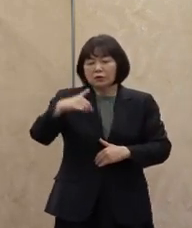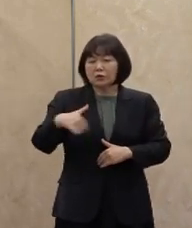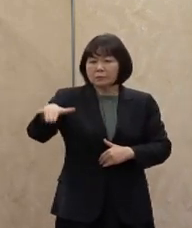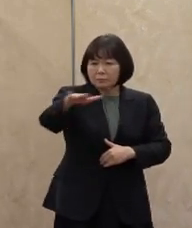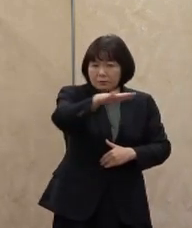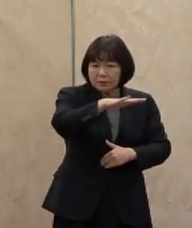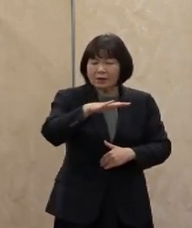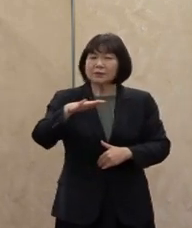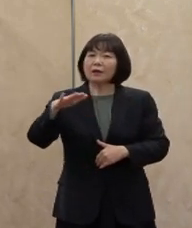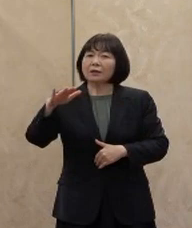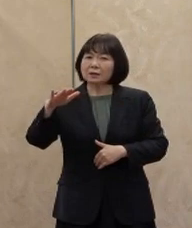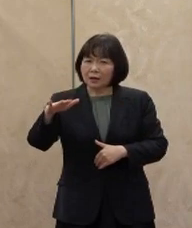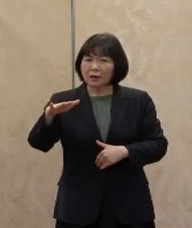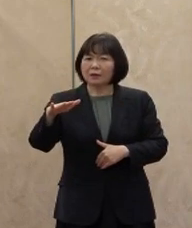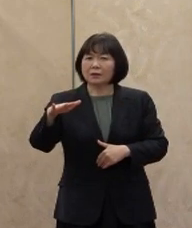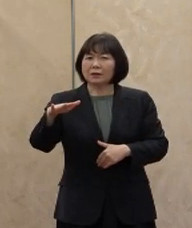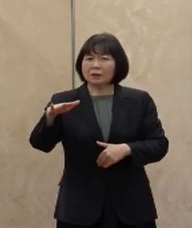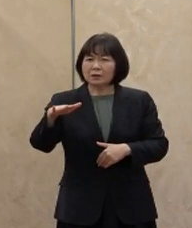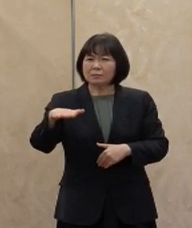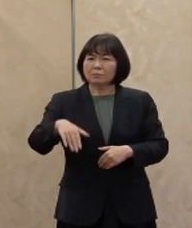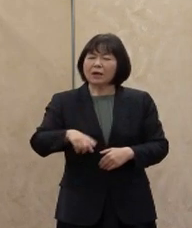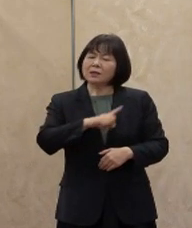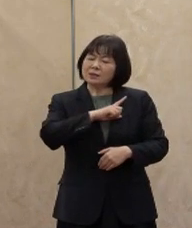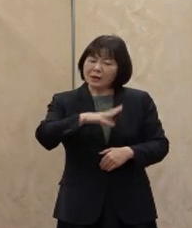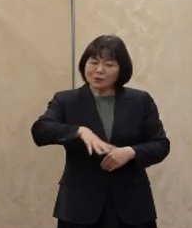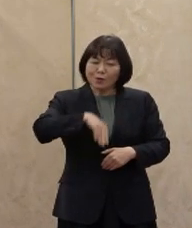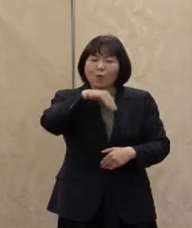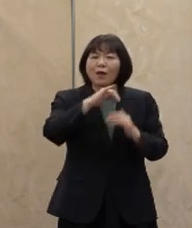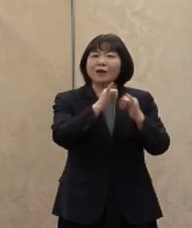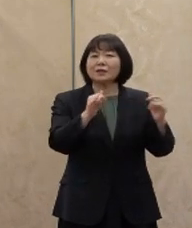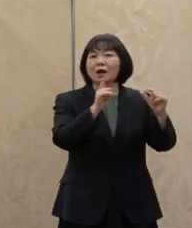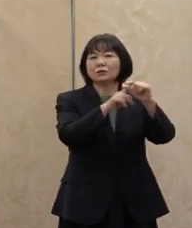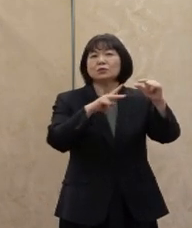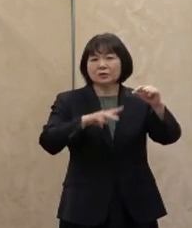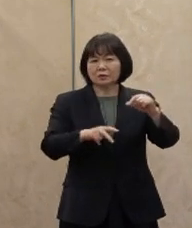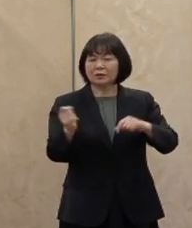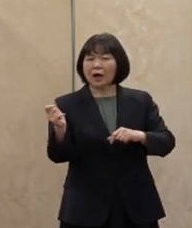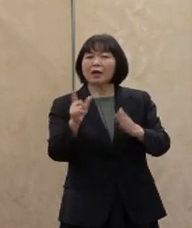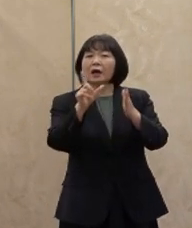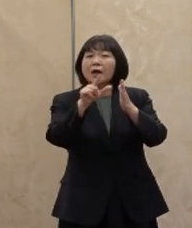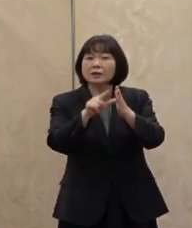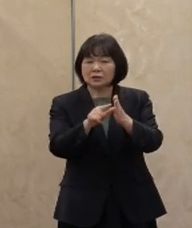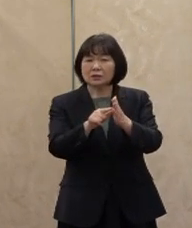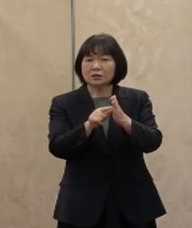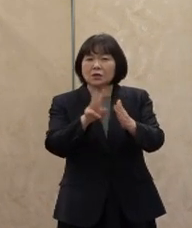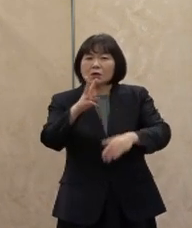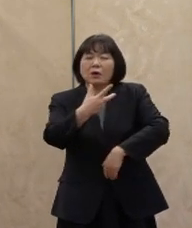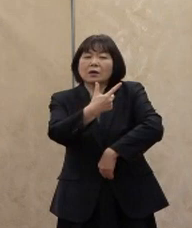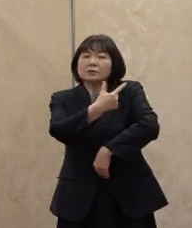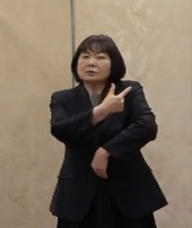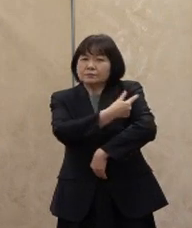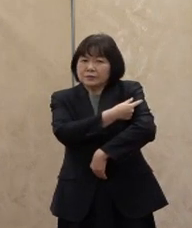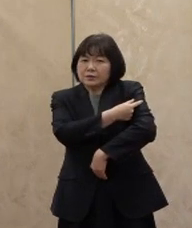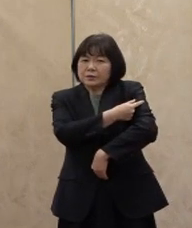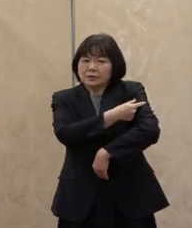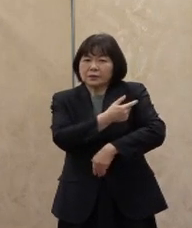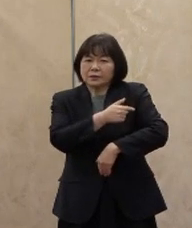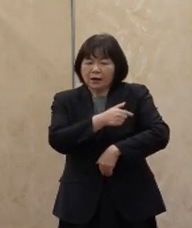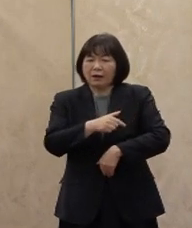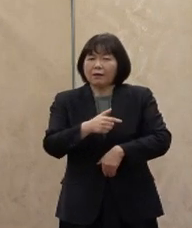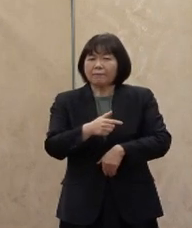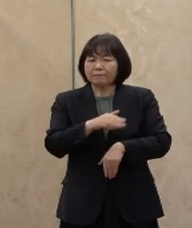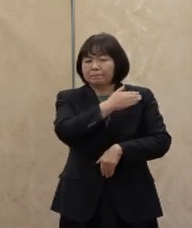さん全員、特にまあ最初高齢者中心、できるだけ早くあのワクチンが行き渡る